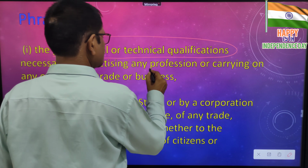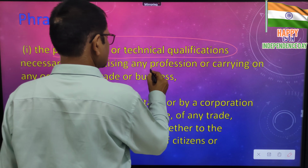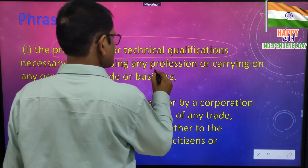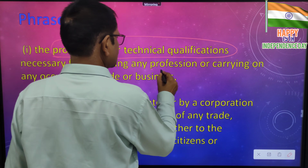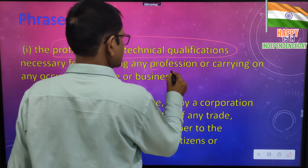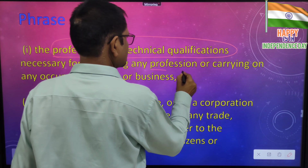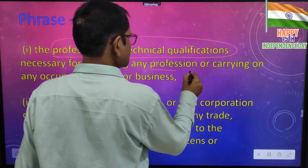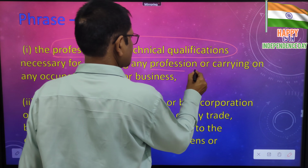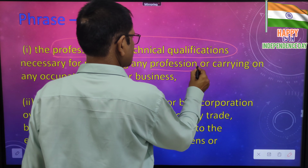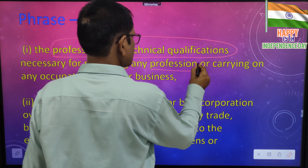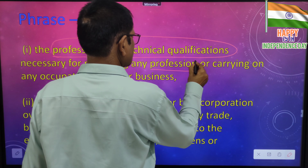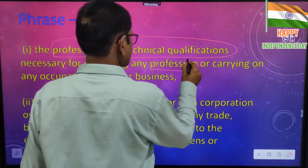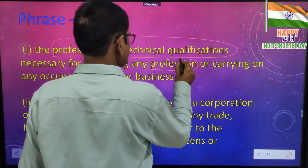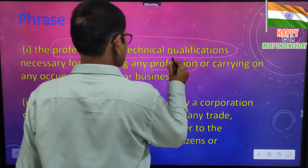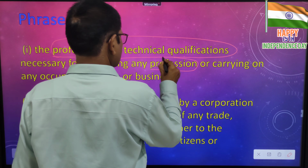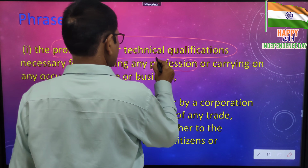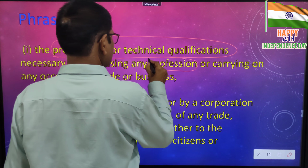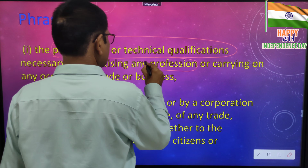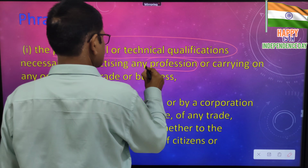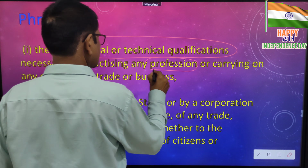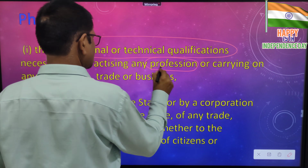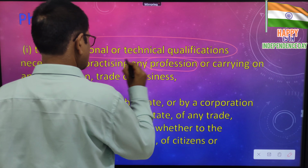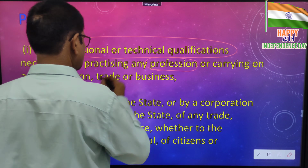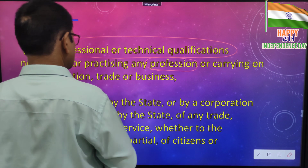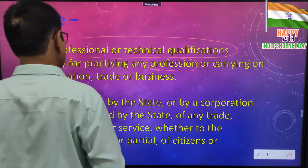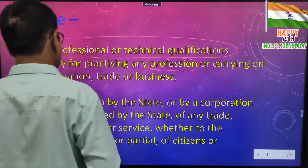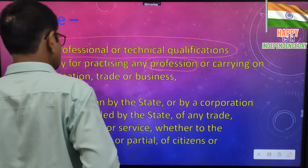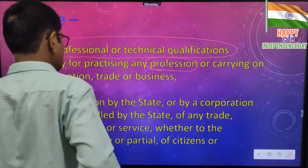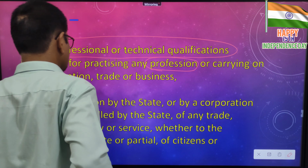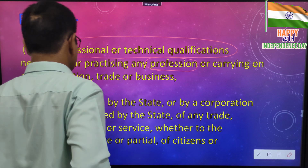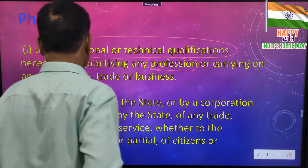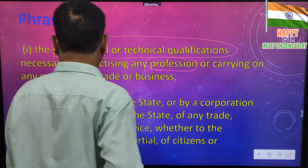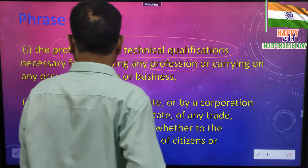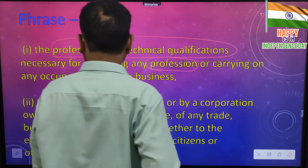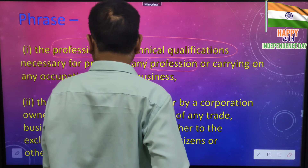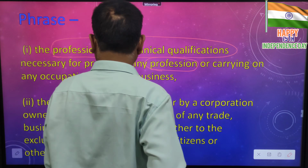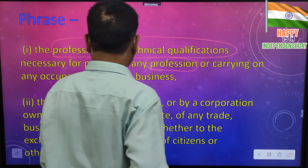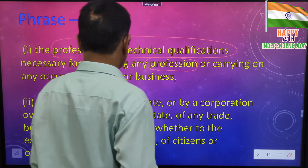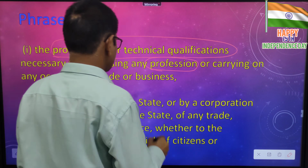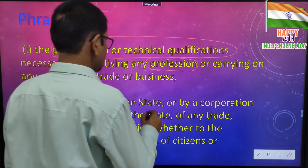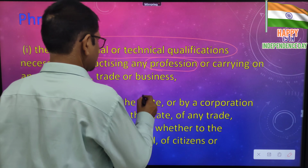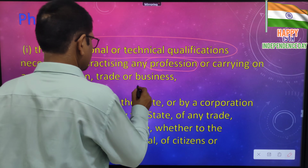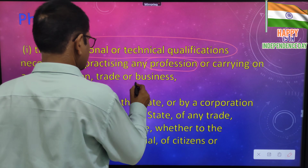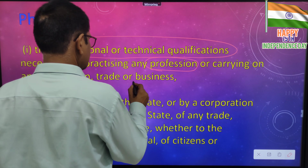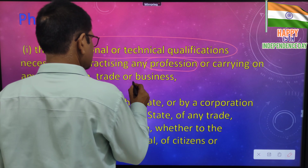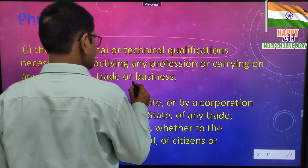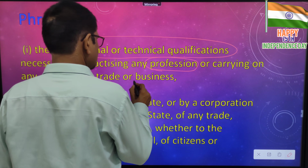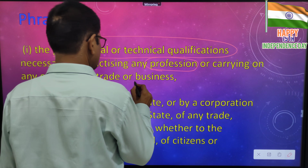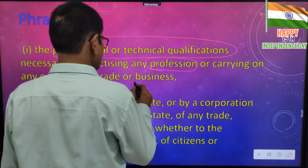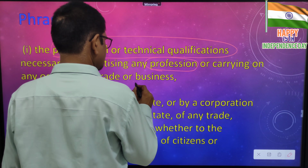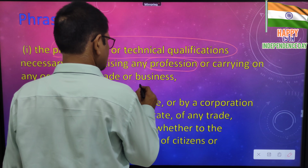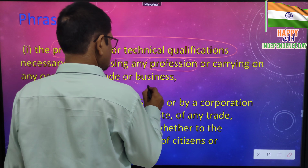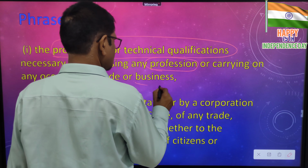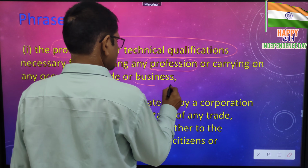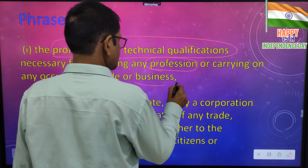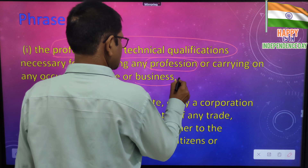क्वालिफिकेशन। और प्रोफेशन कोई भी आप करते हैं तो उसके पहले क्या क्या चीज़ें महत्वपूर्ण हैं, और